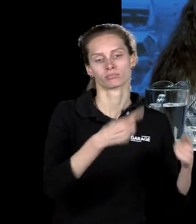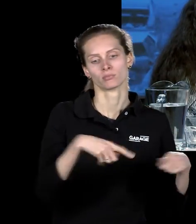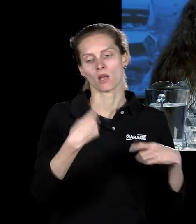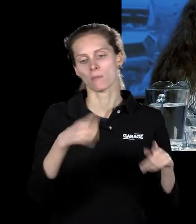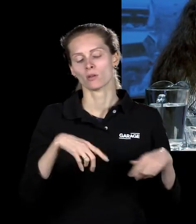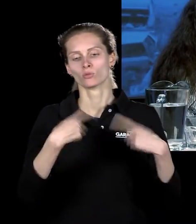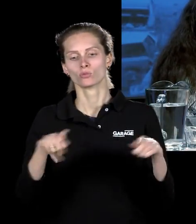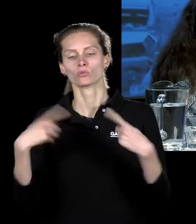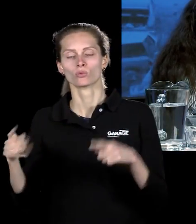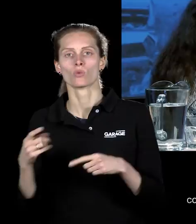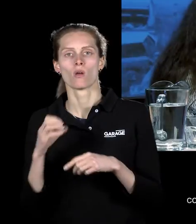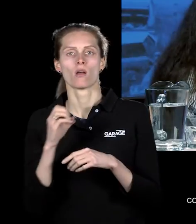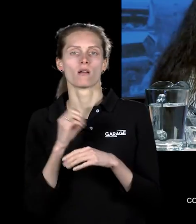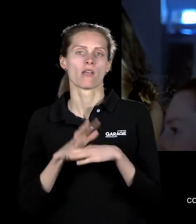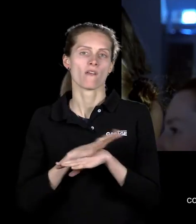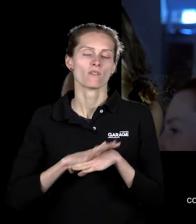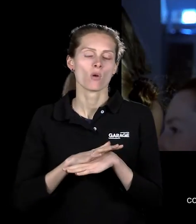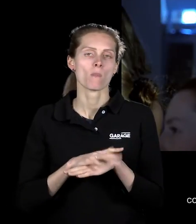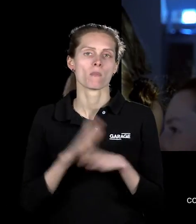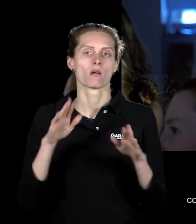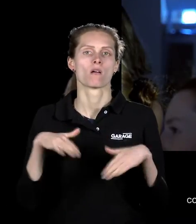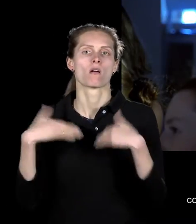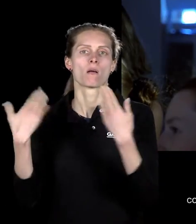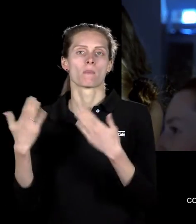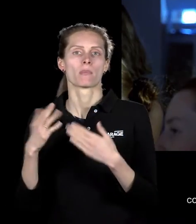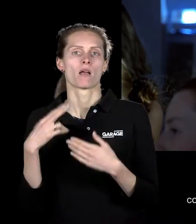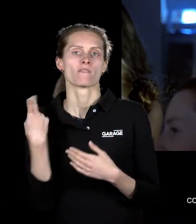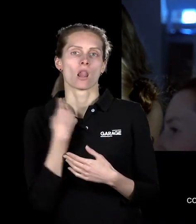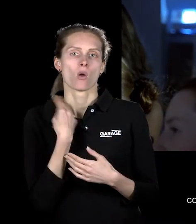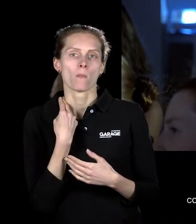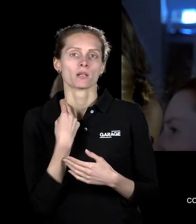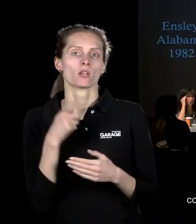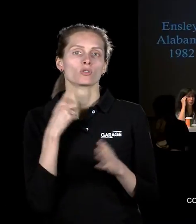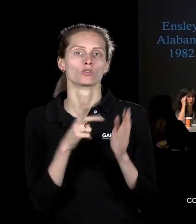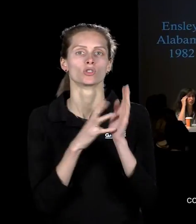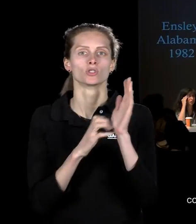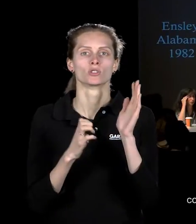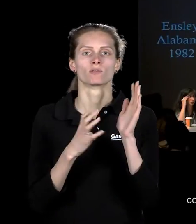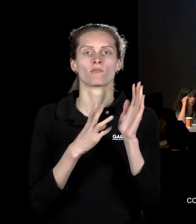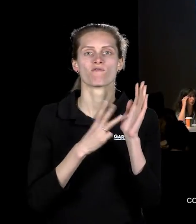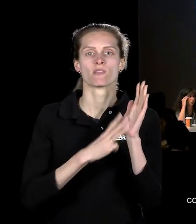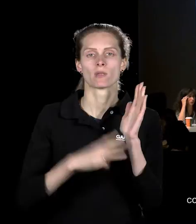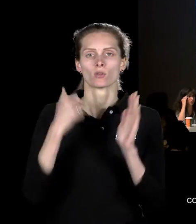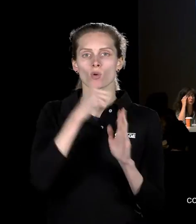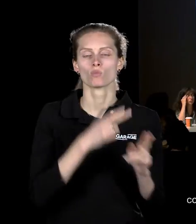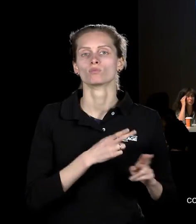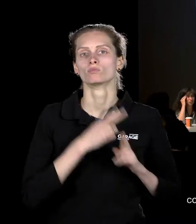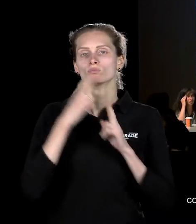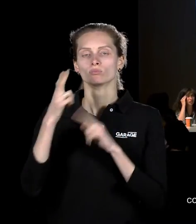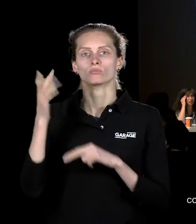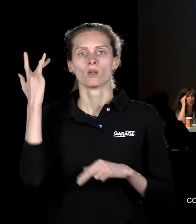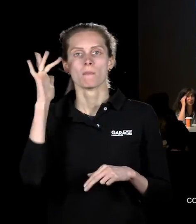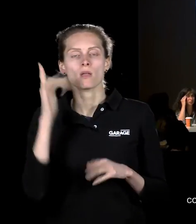это была Великобритания, и в 80-е годы они уже начинают ездить в Соединенные Штаты и собирать образы